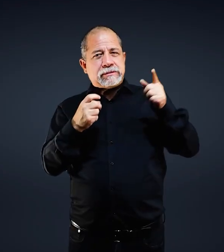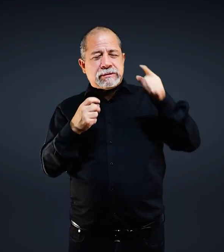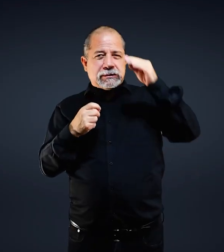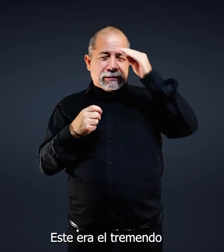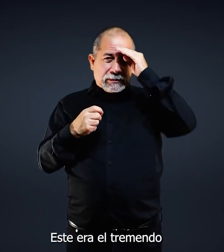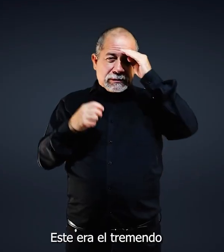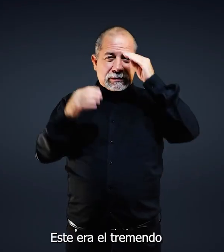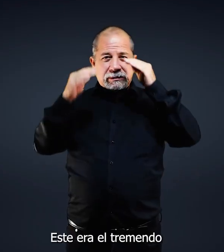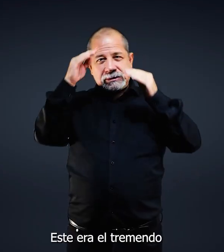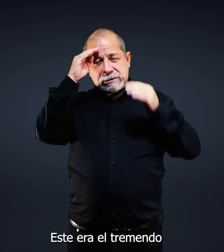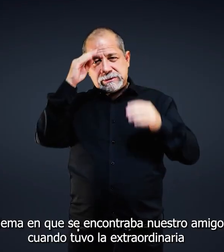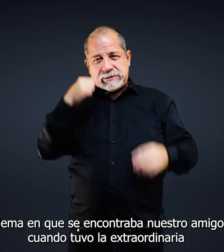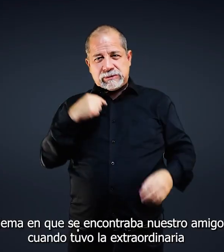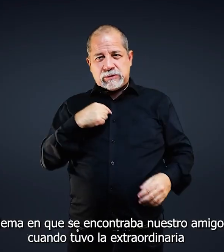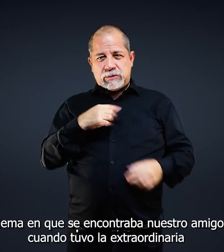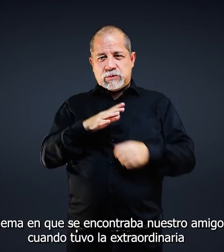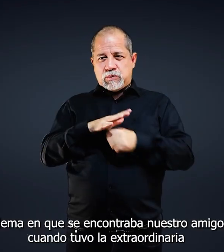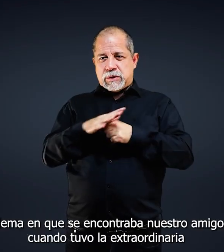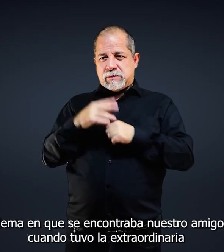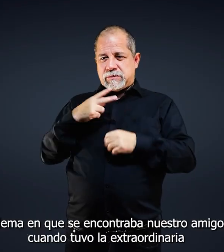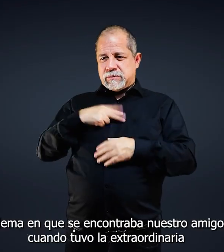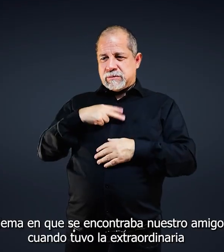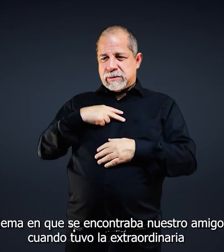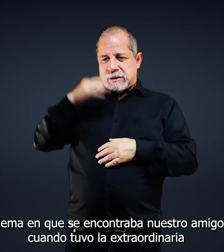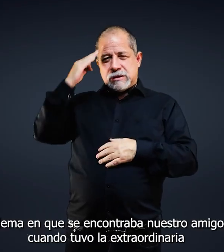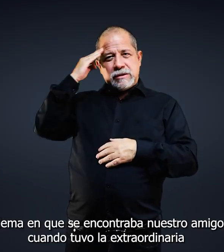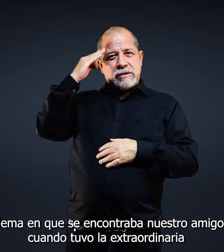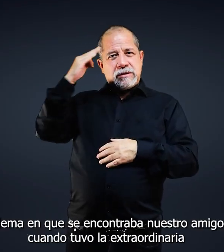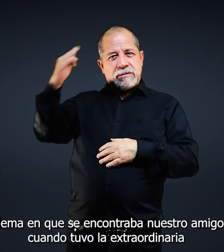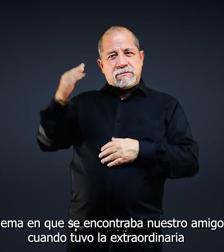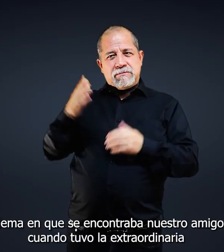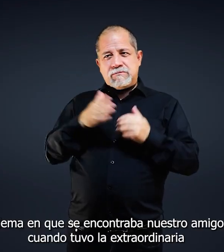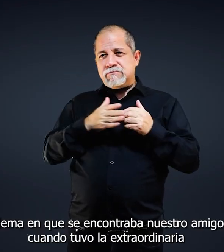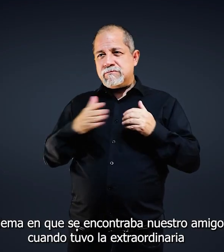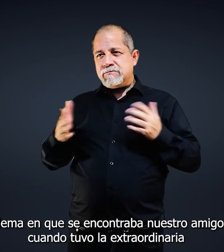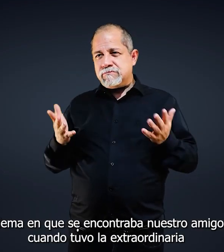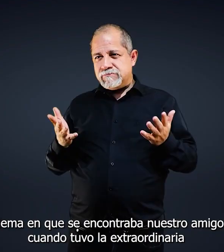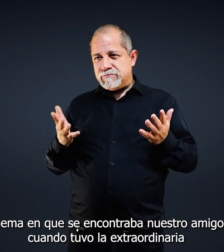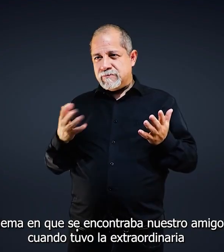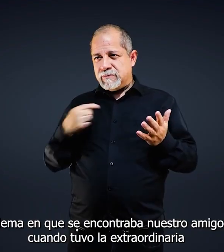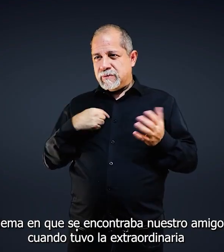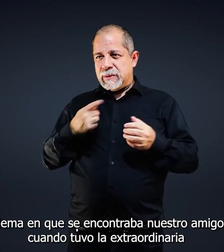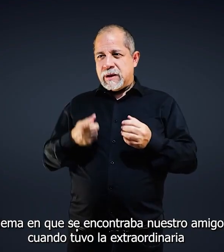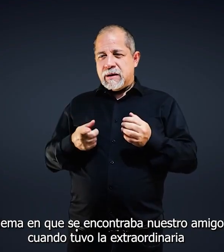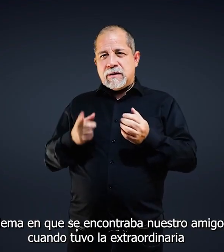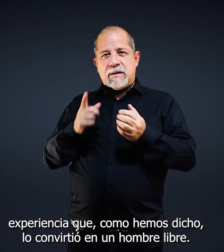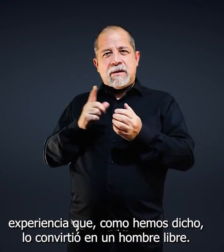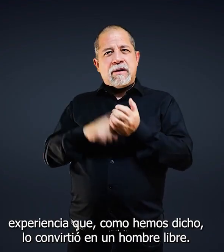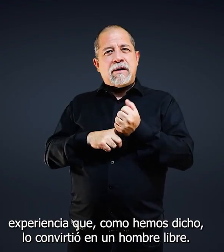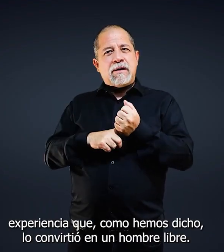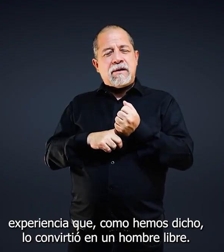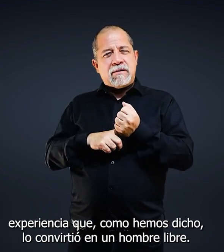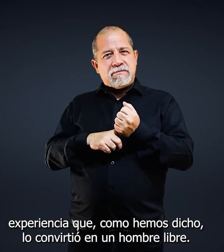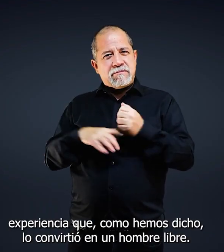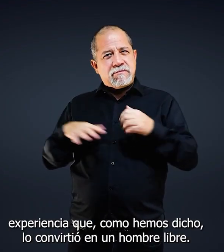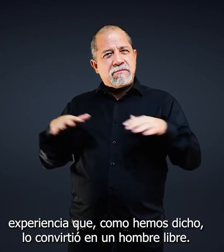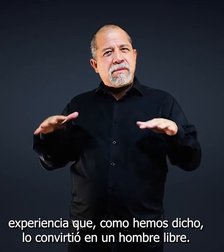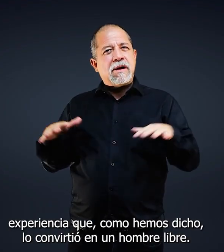Este era el tremendo dilema en que se encontraba nuestro amigo cuando tuvo la extraordinaria experiencia que, como hemos